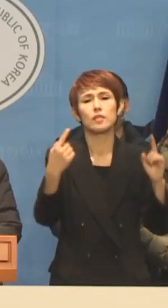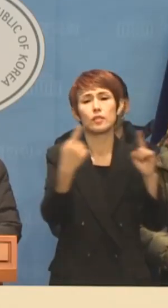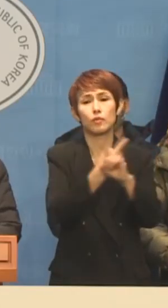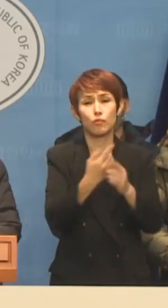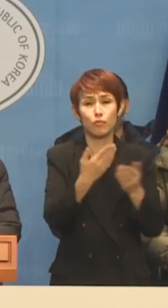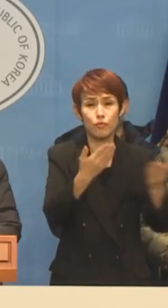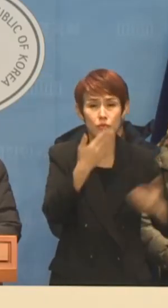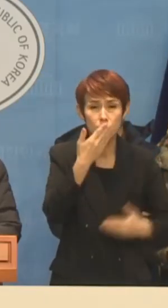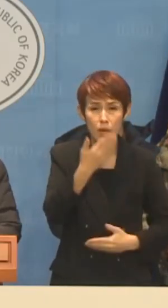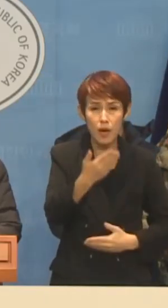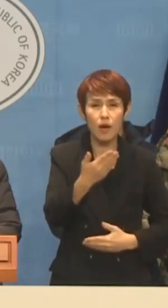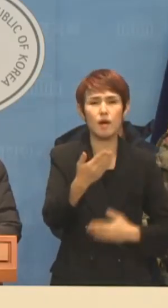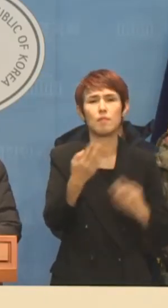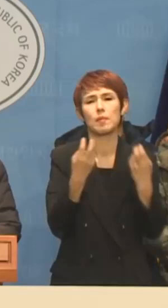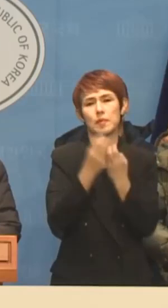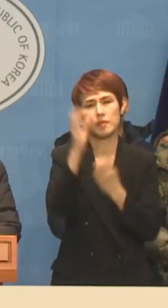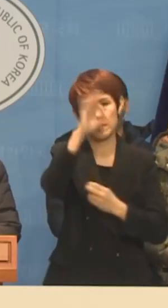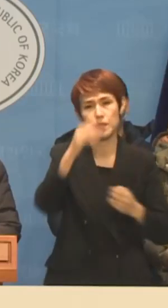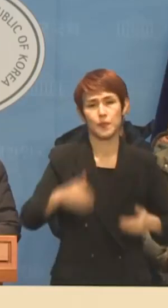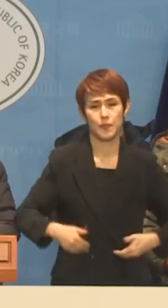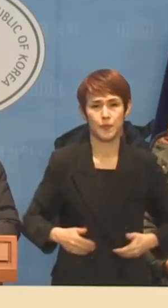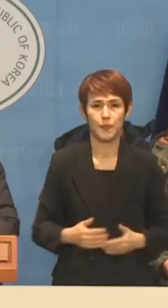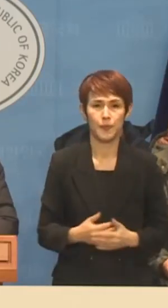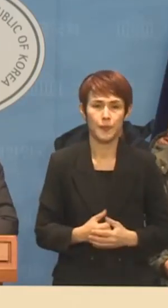있는 길을 찾아야 합니다.